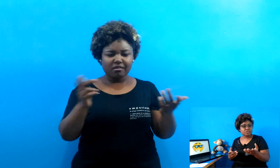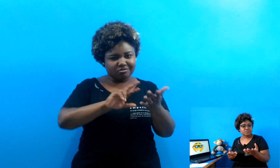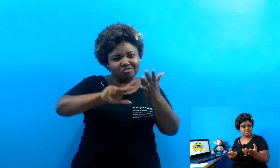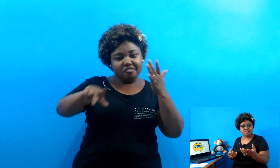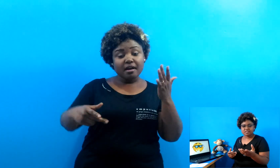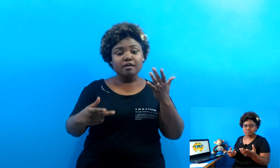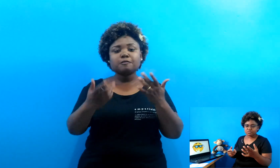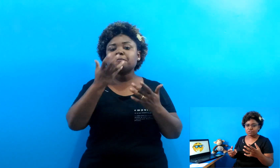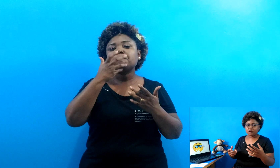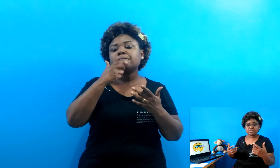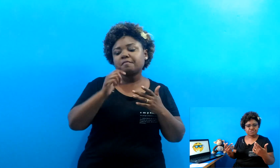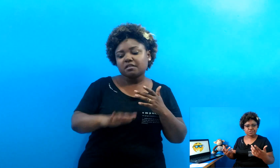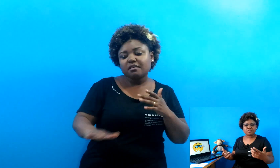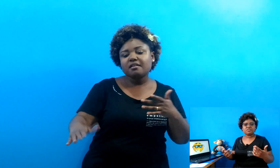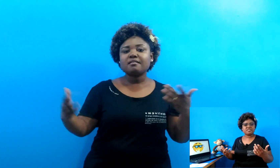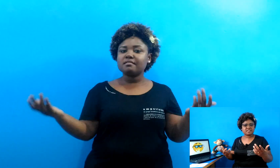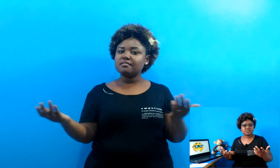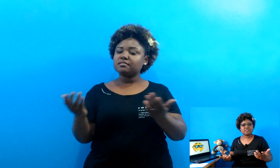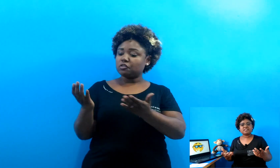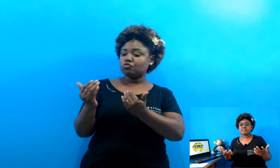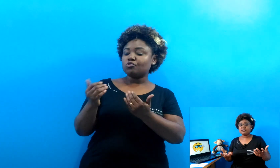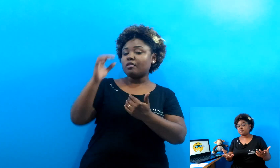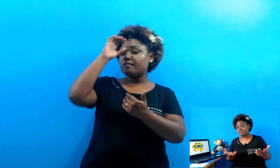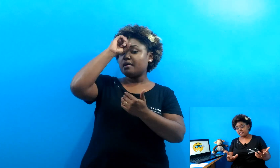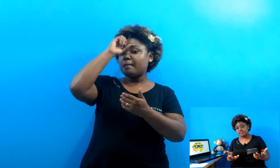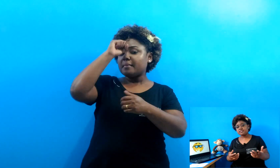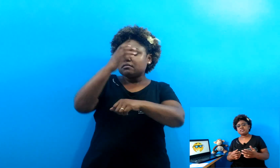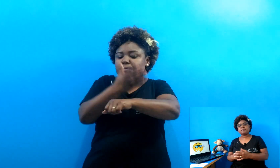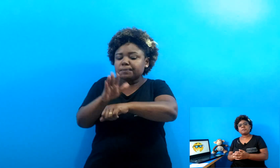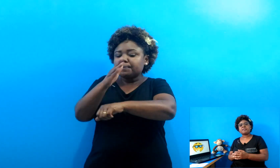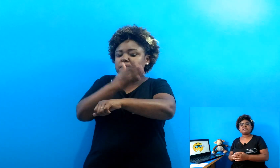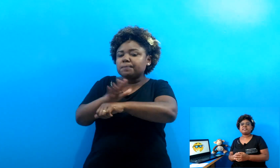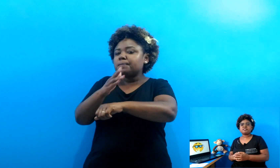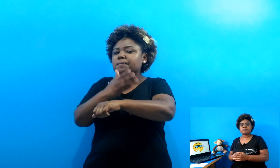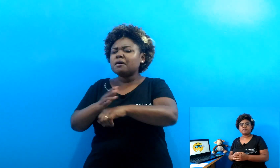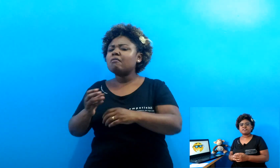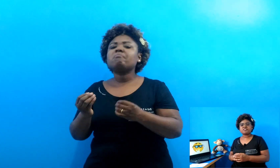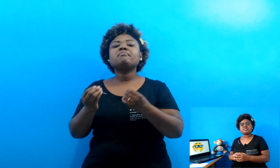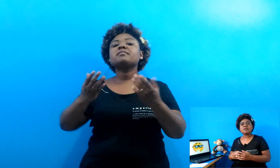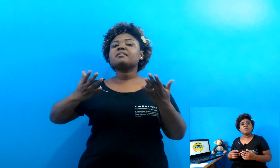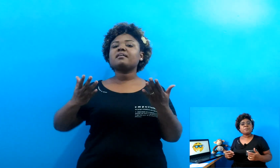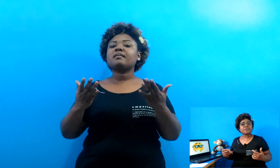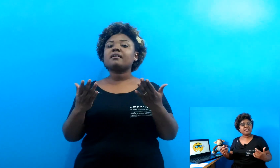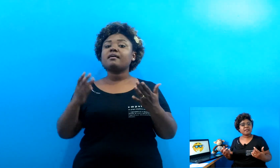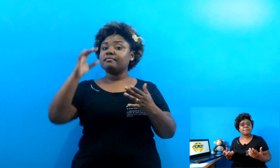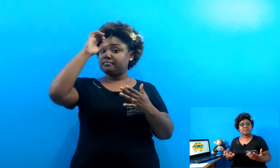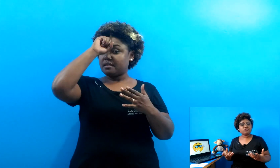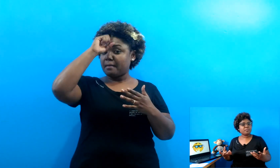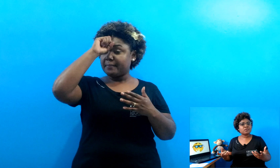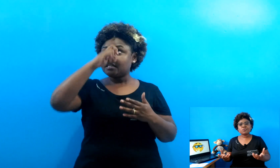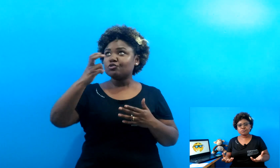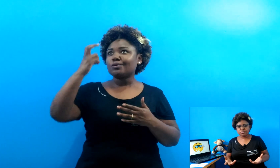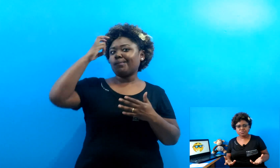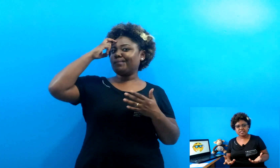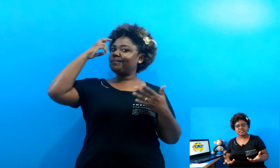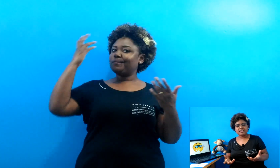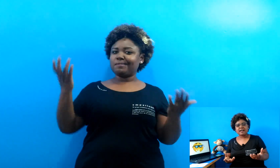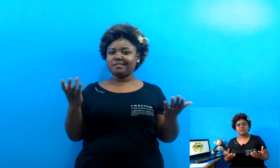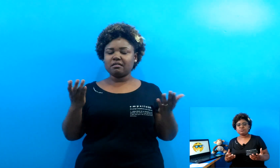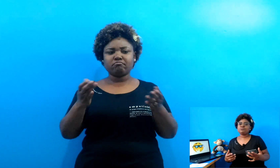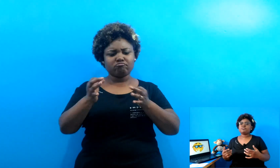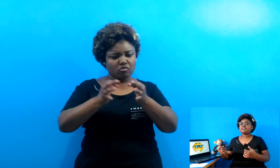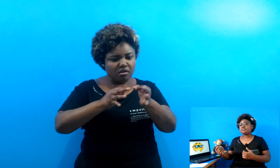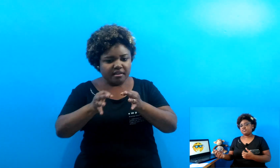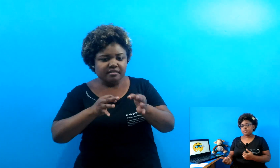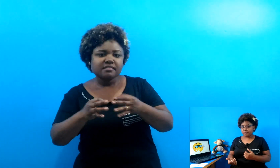é por isso que se coloca jovens, adolescentes, crianças para aprender esportes, porque ela aprende uma cultura,